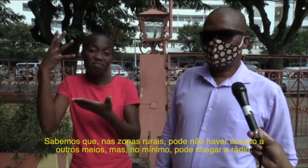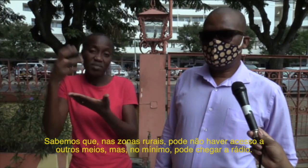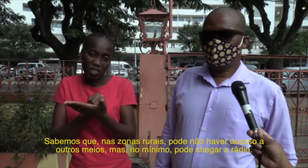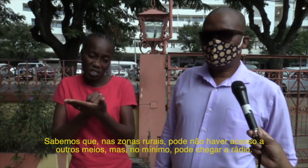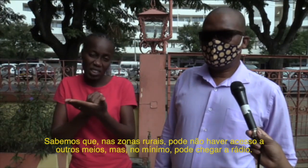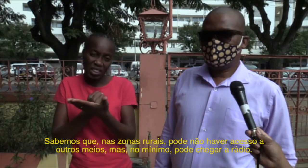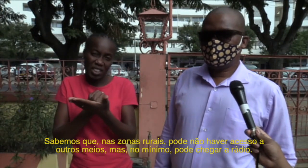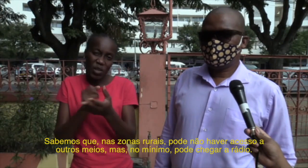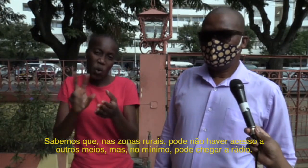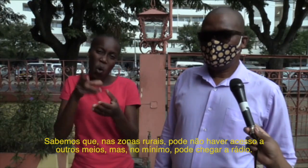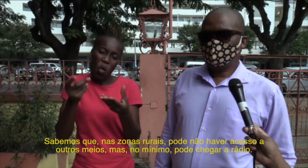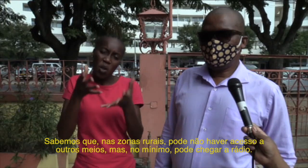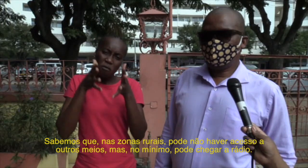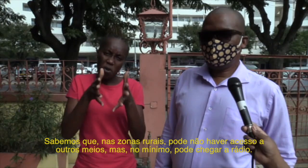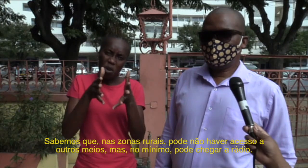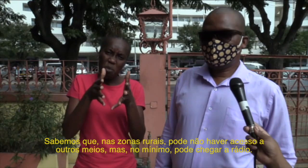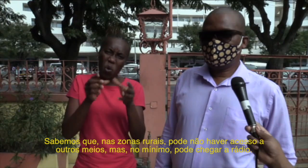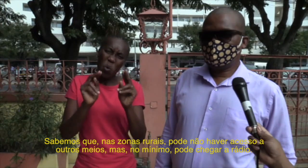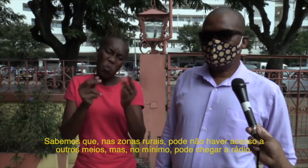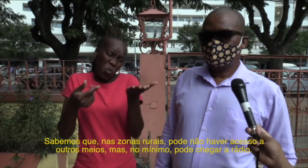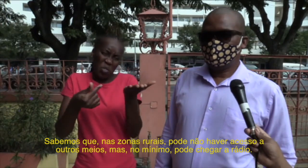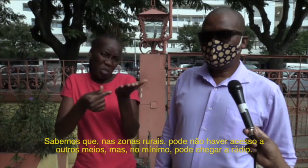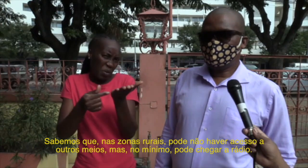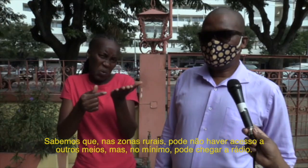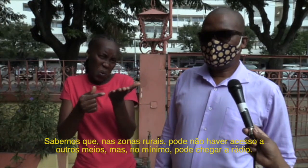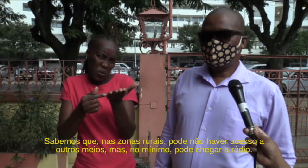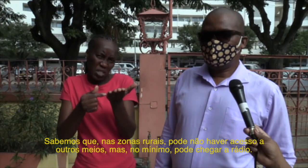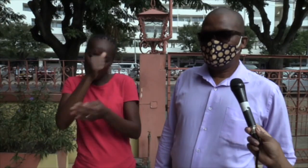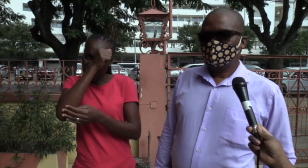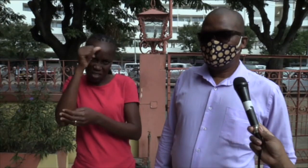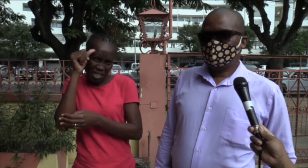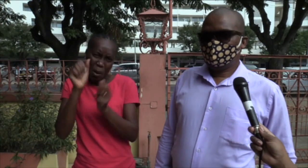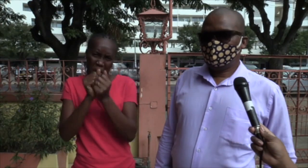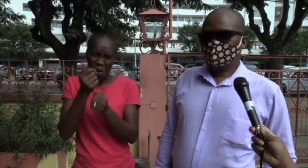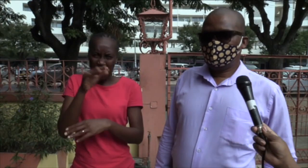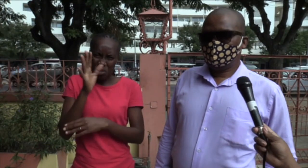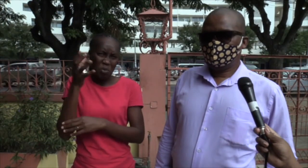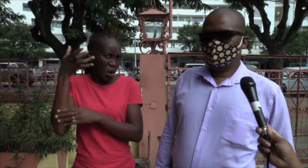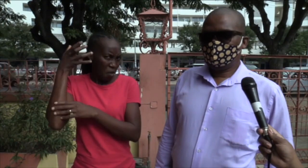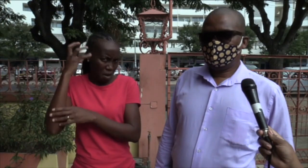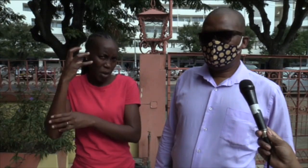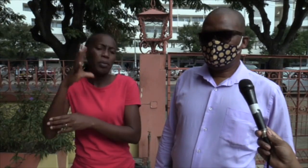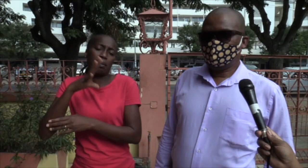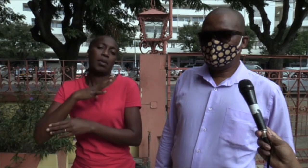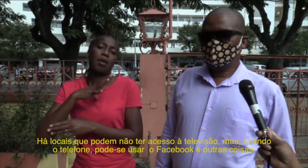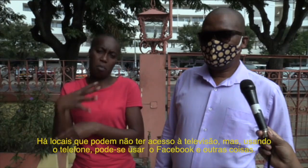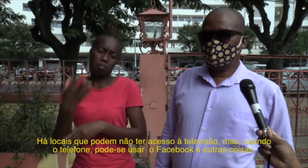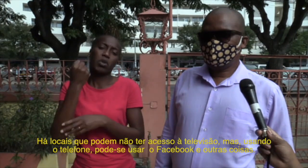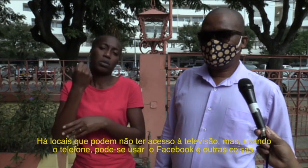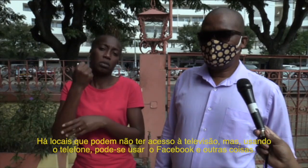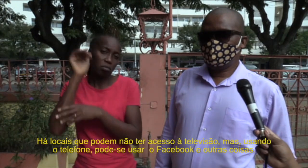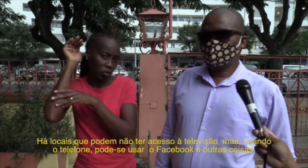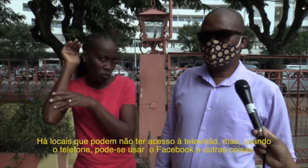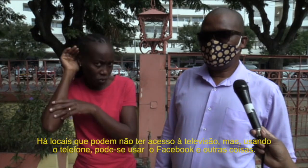outros meios mas no mínimo pode chegar pode chegar a rádio e também há